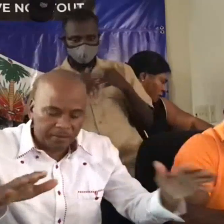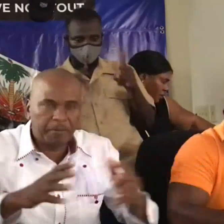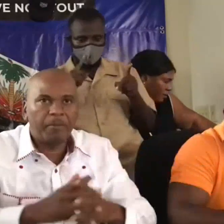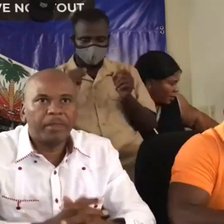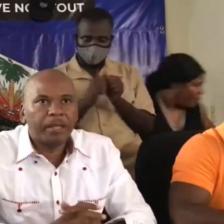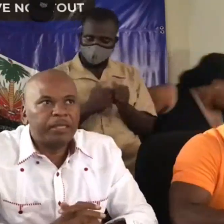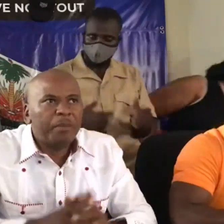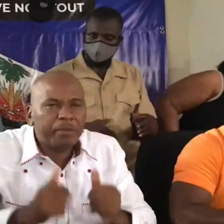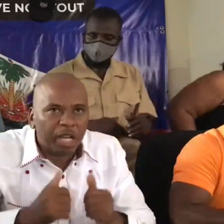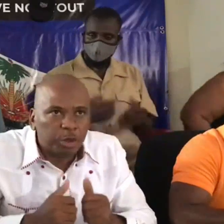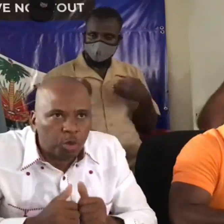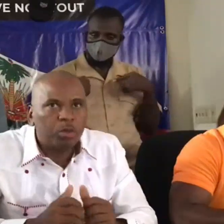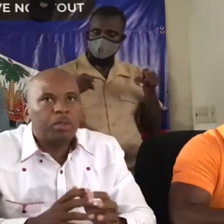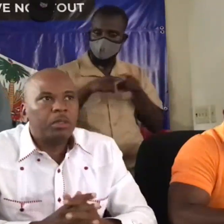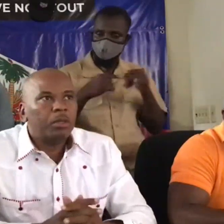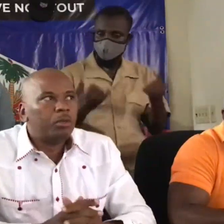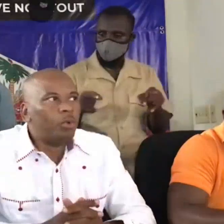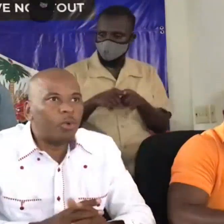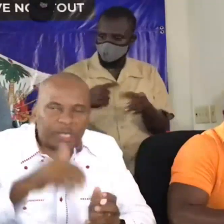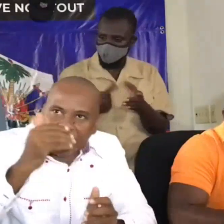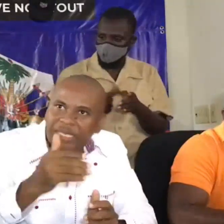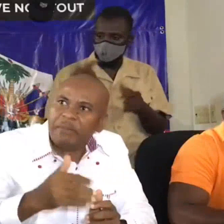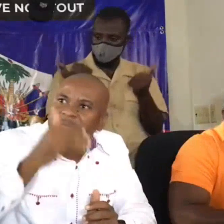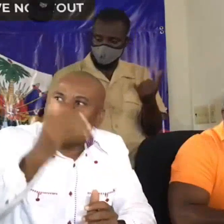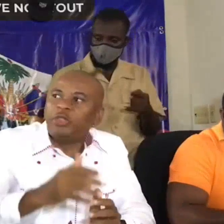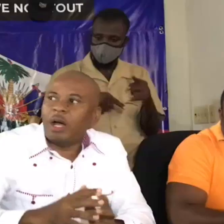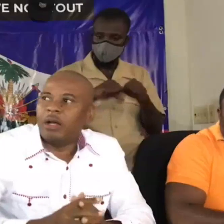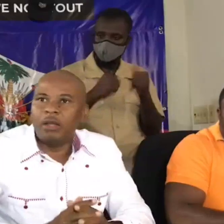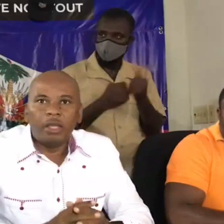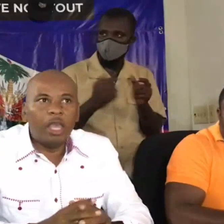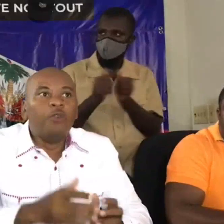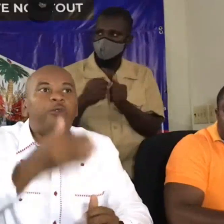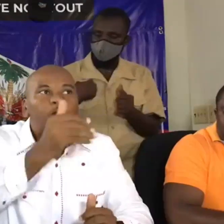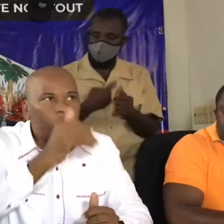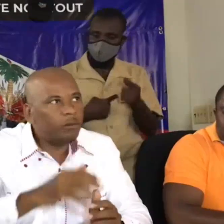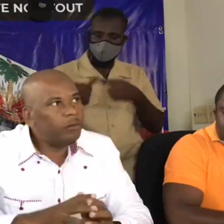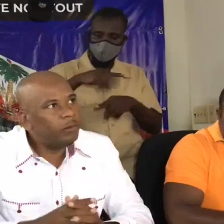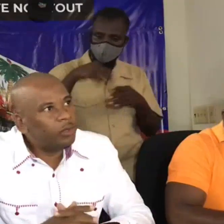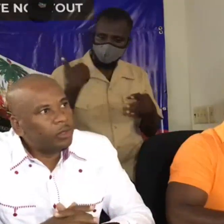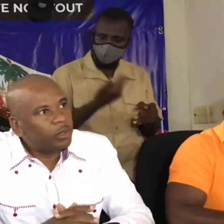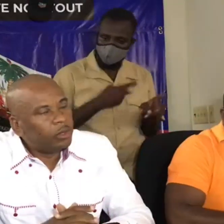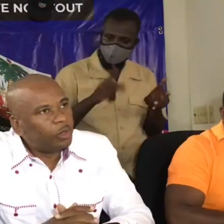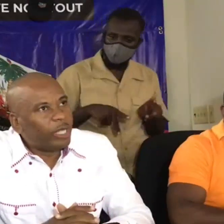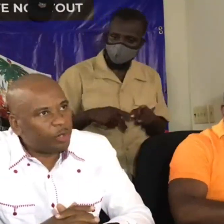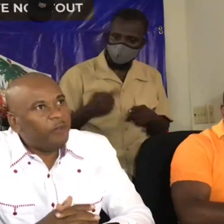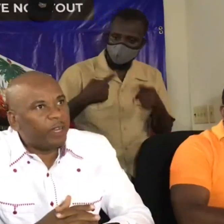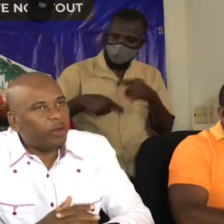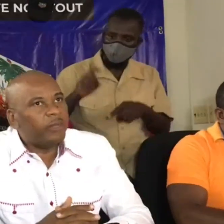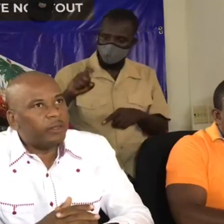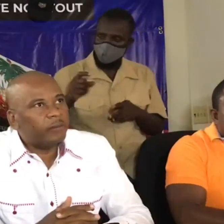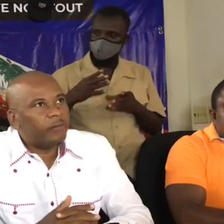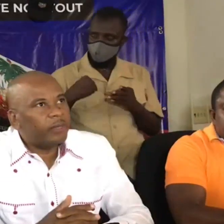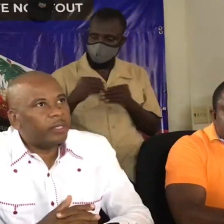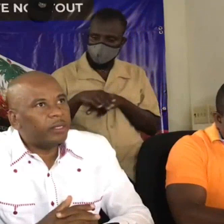février 2021. Ces mêmes gens, tout, nous constatons dans le message joie, il y a un flou sous question